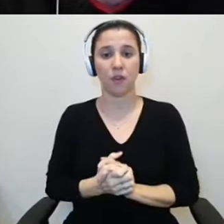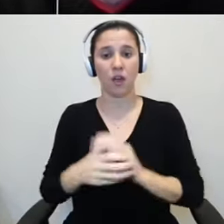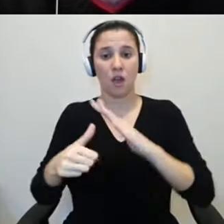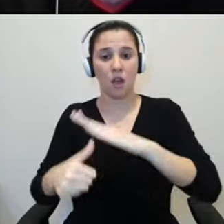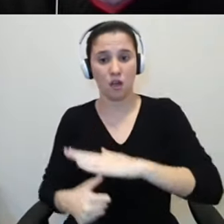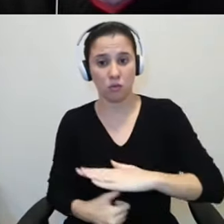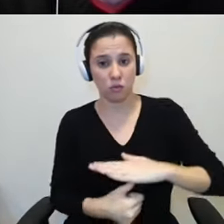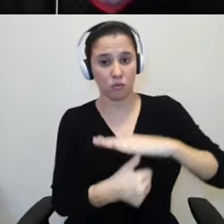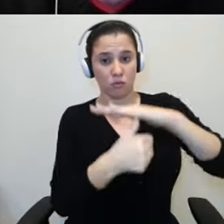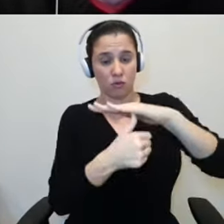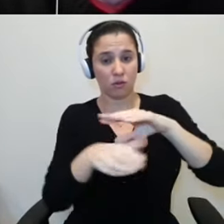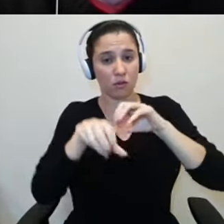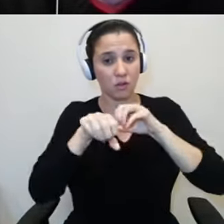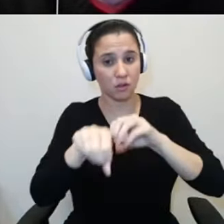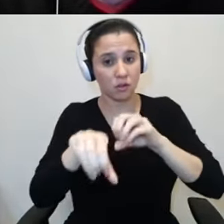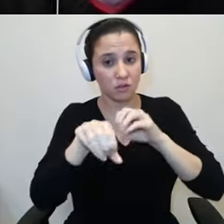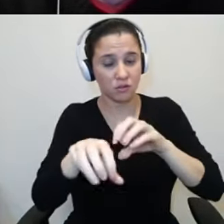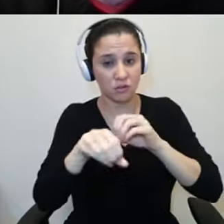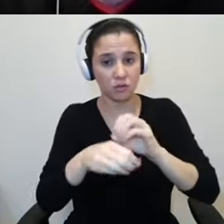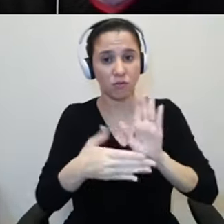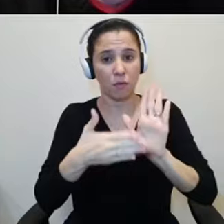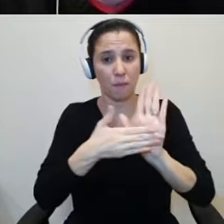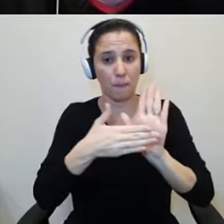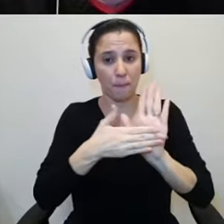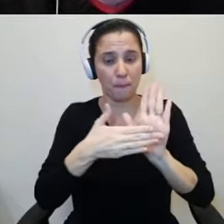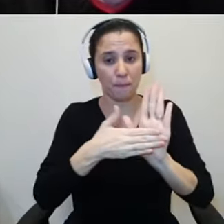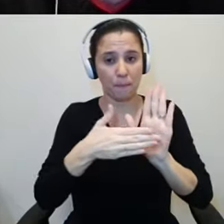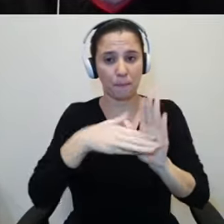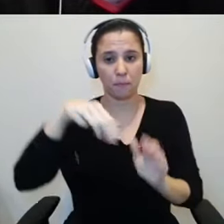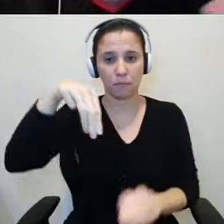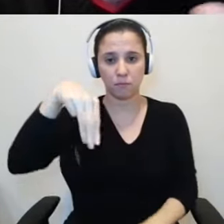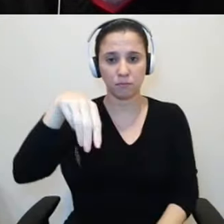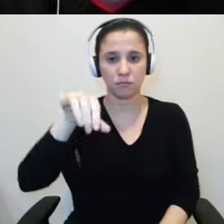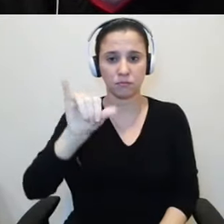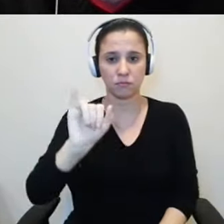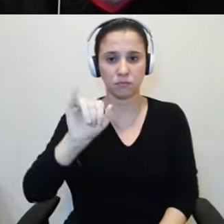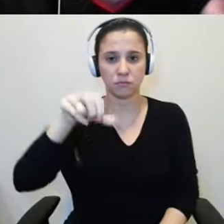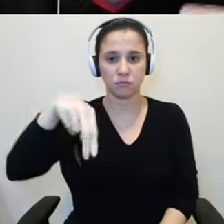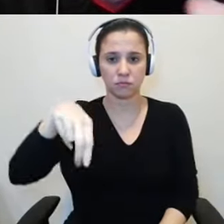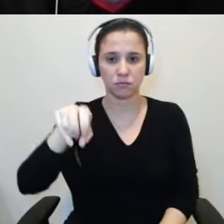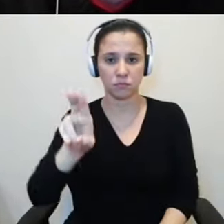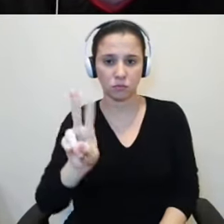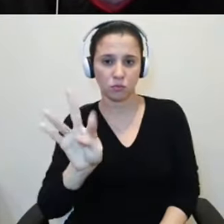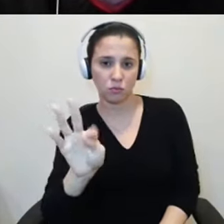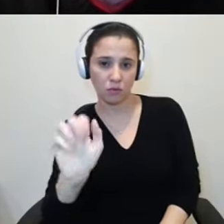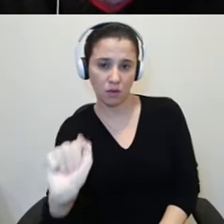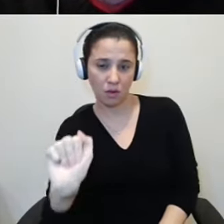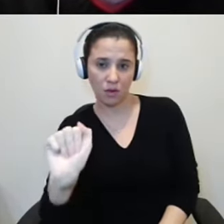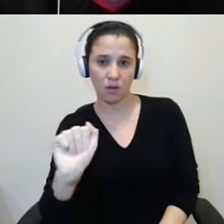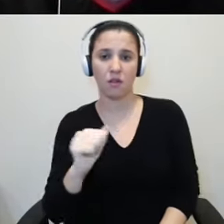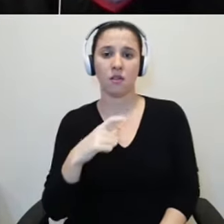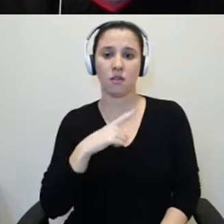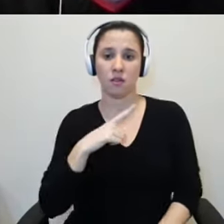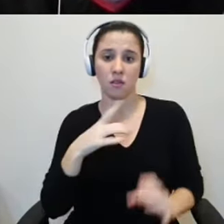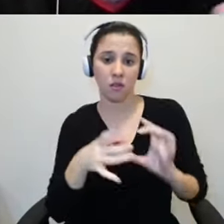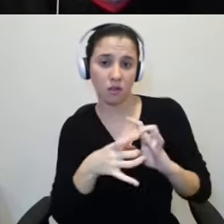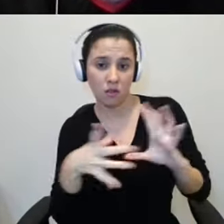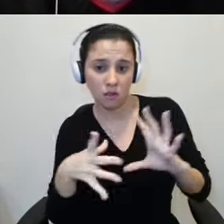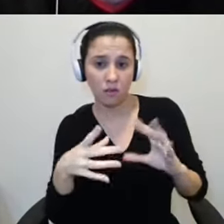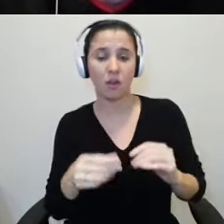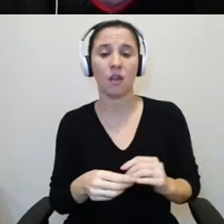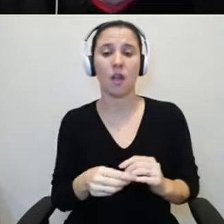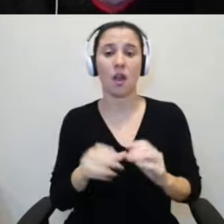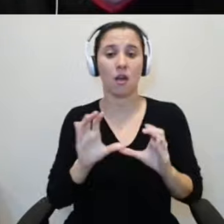minuta, referente a essa autonomia, e os campos puderam mais uma vez analisar isso e colocar